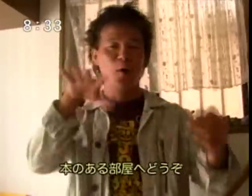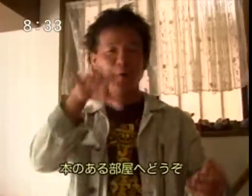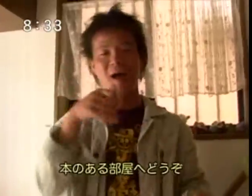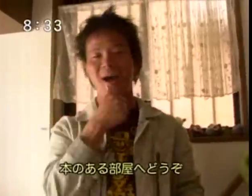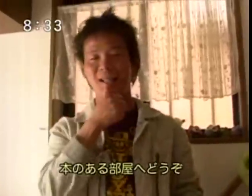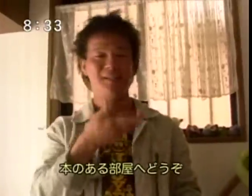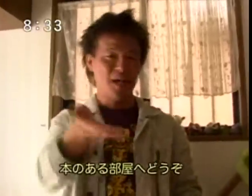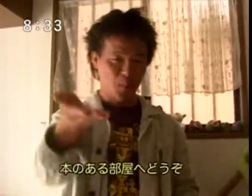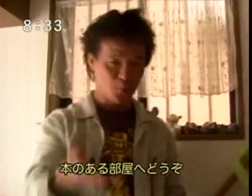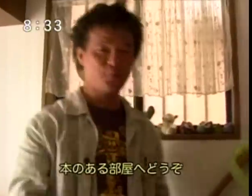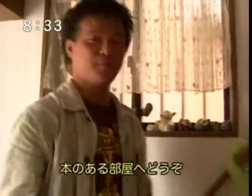本のある部屋へどうぞ。